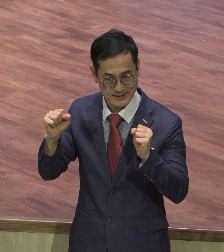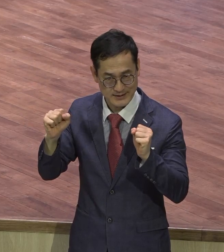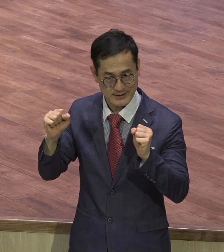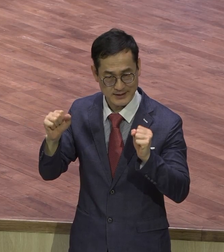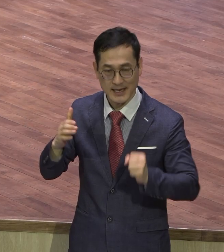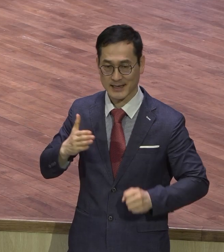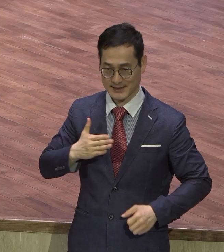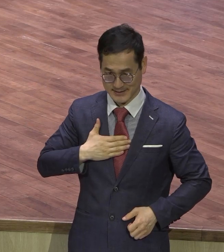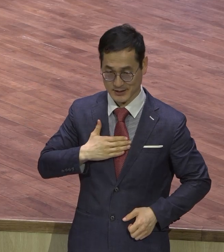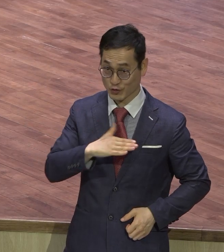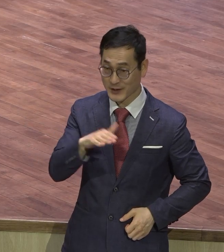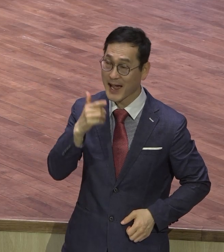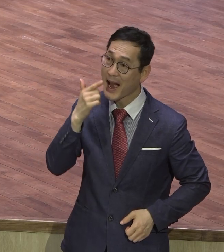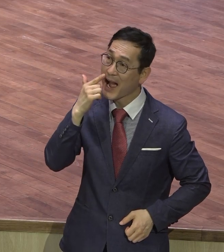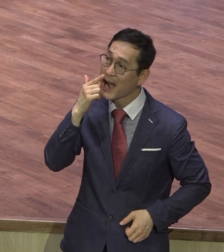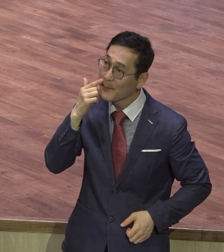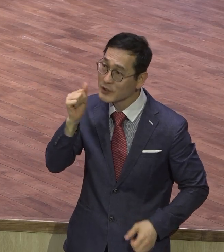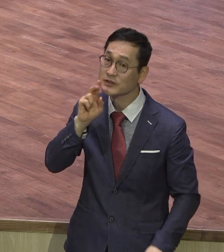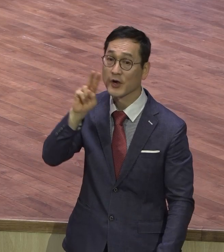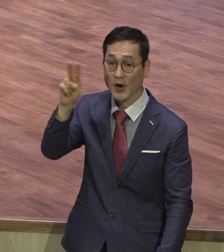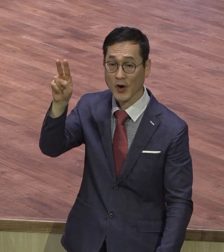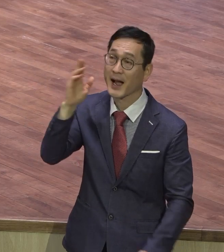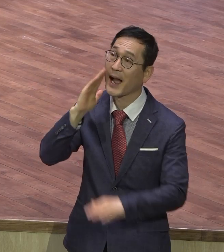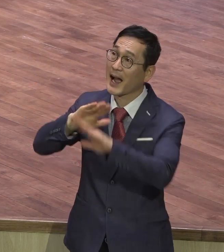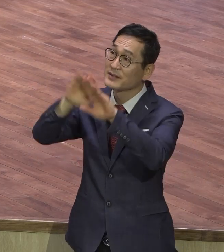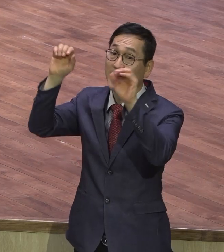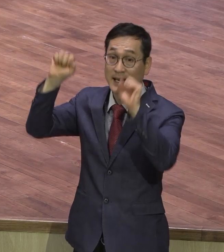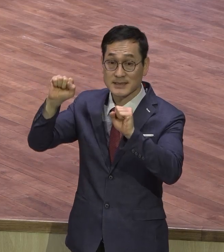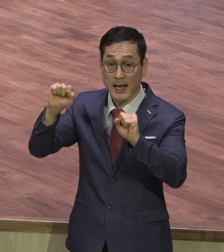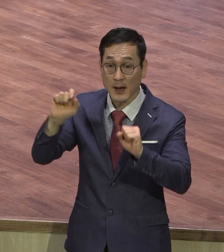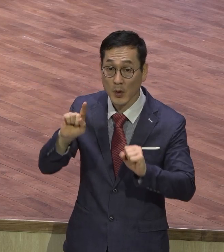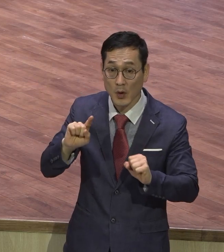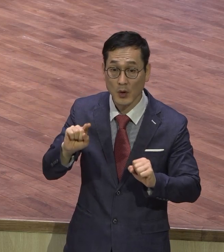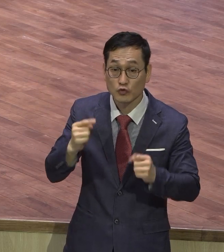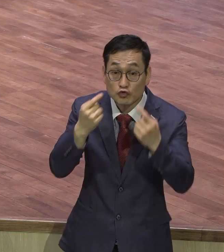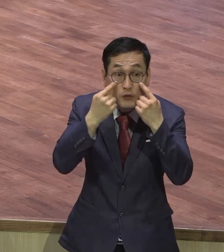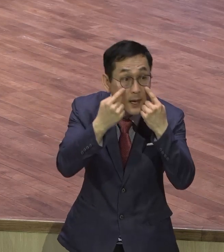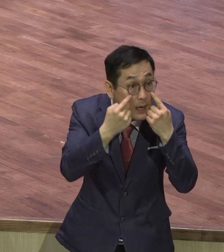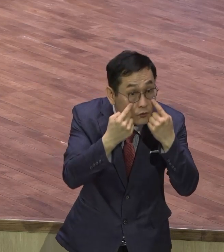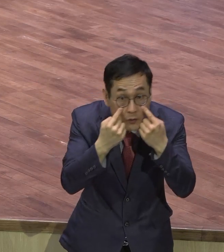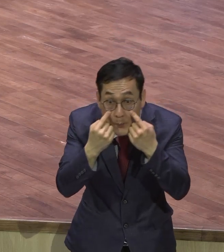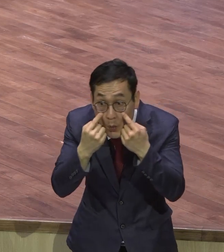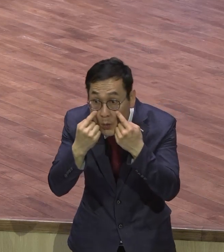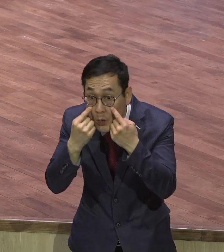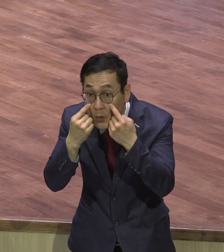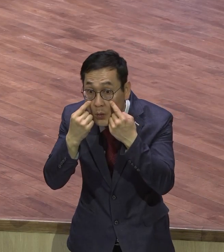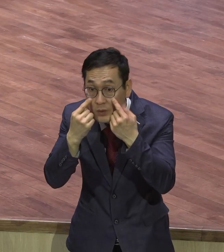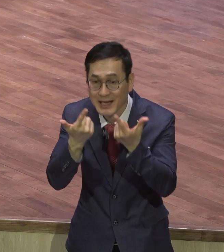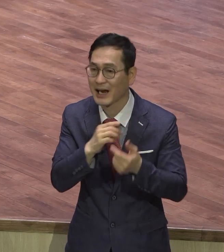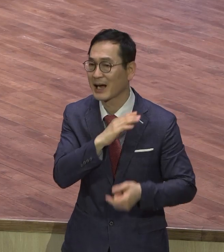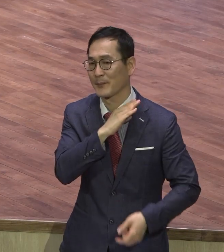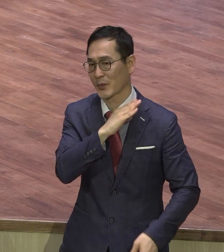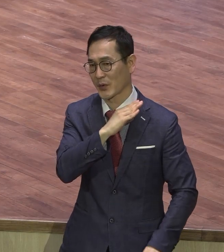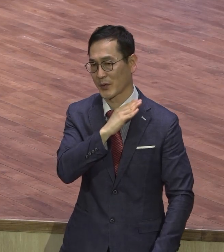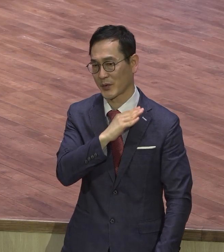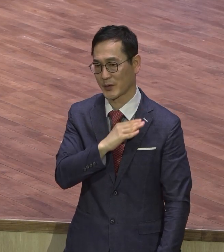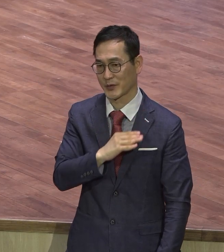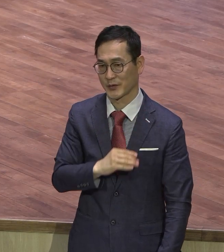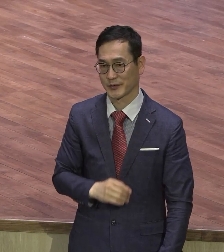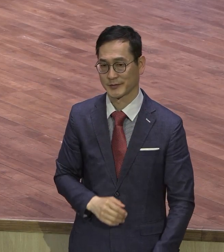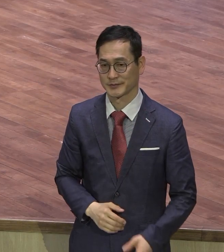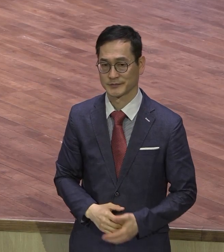아버지요. 하늘에 계신다 이 말은 단순히 우리 눈에 보이는 그런 하늘을 의미하는 것이 아니에요. 이런